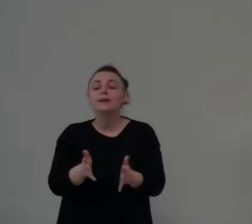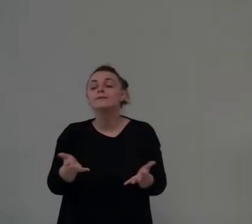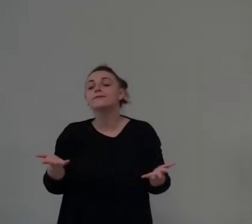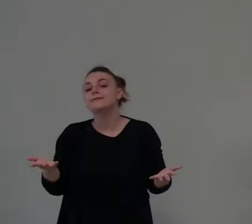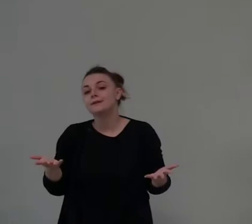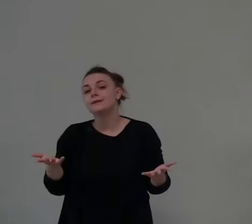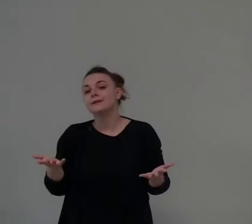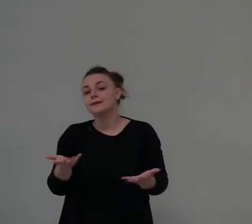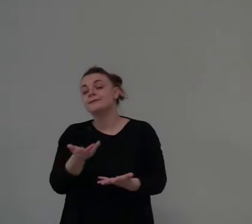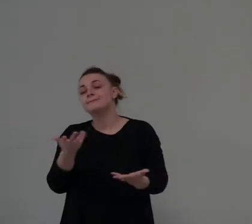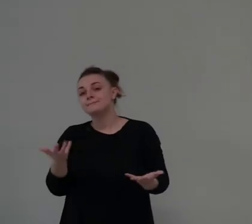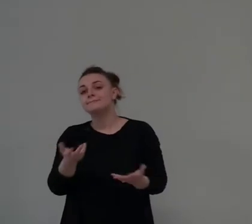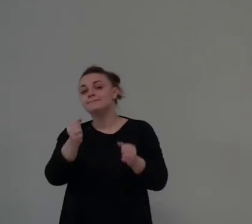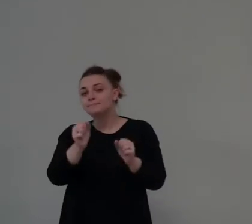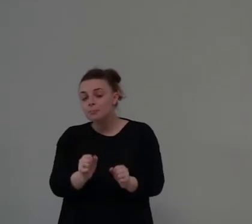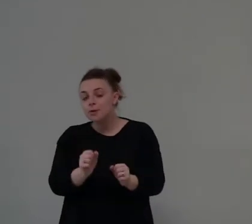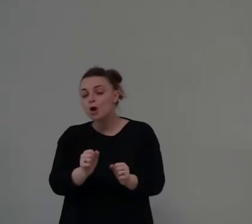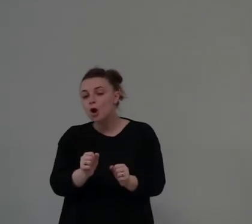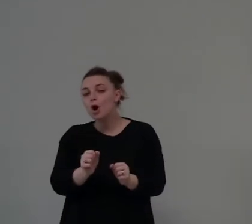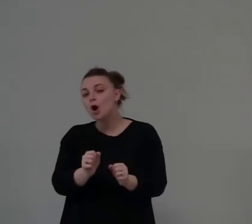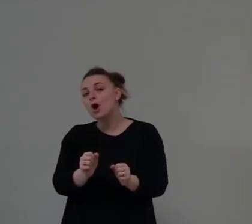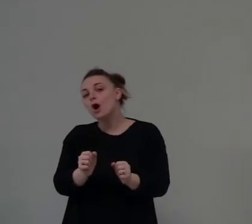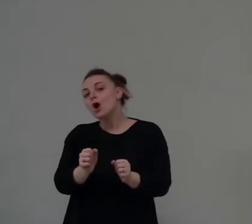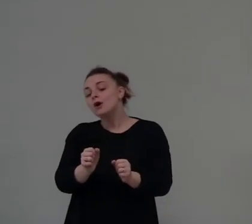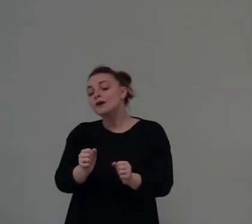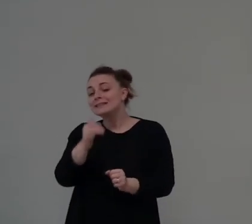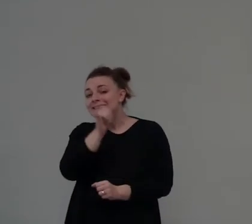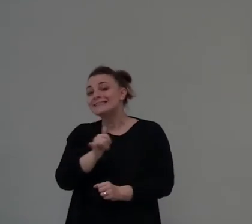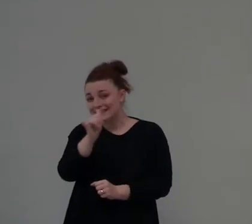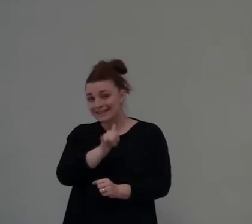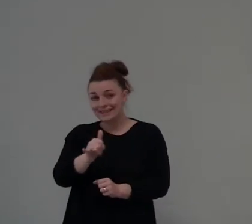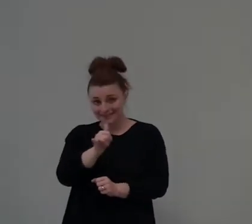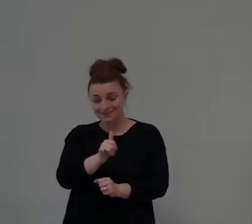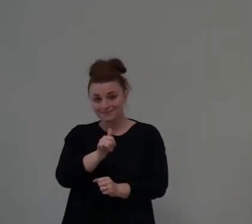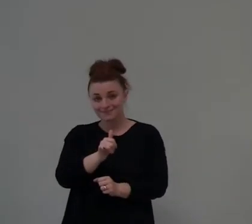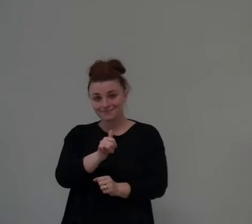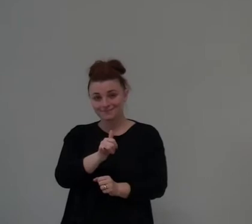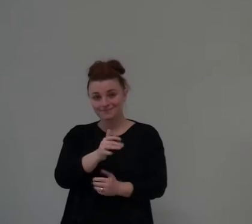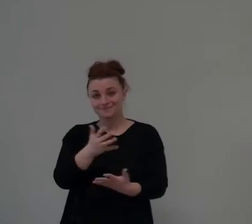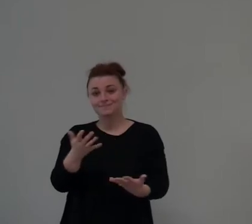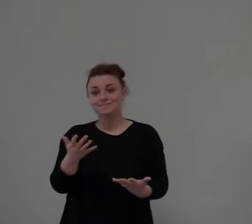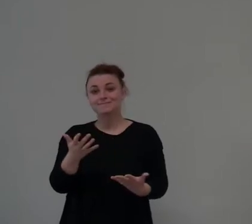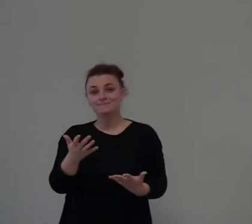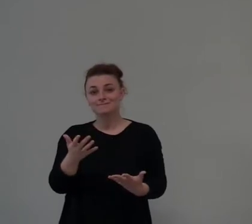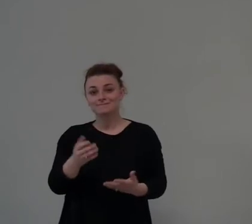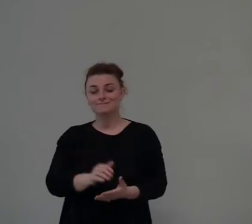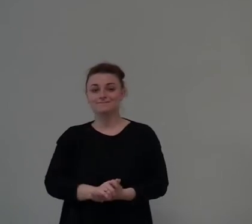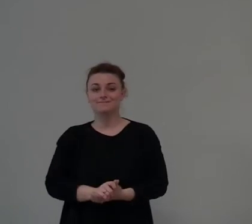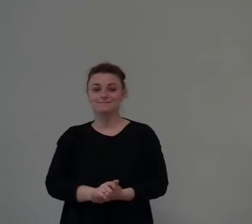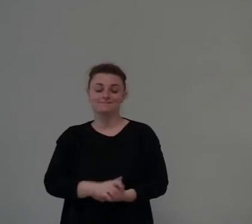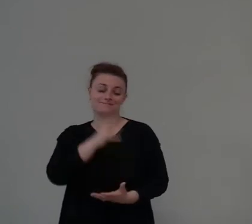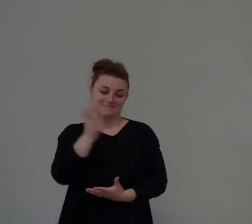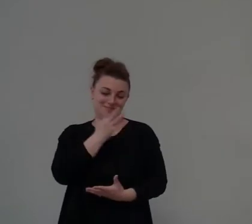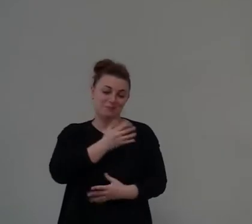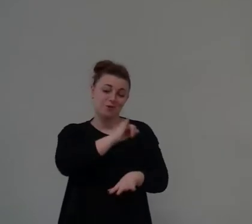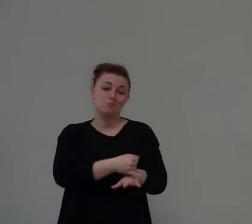Non che mangiare il cioccolato sia un peccato, per carità, ma mangiarlo per privare mia moglie del cioccolato